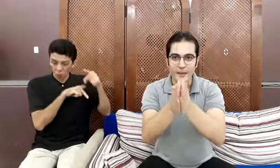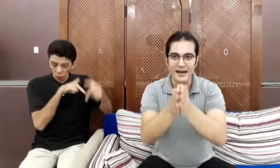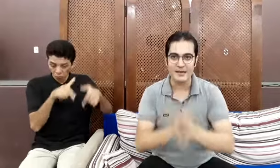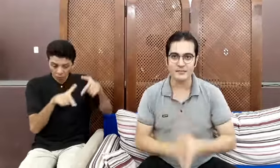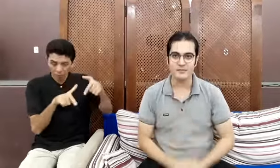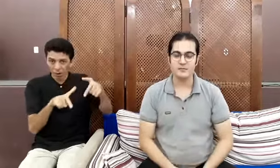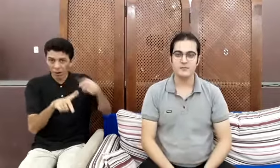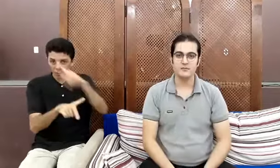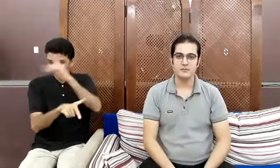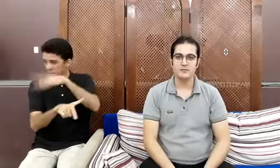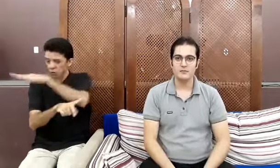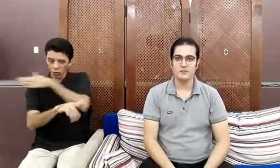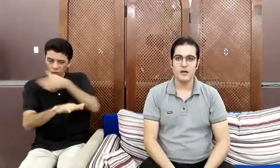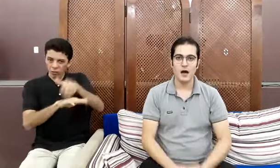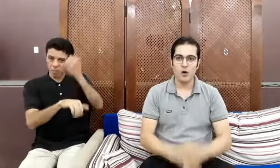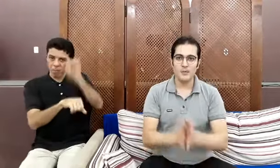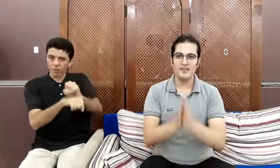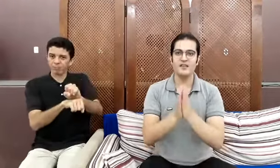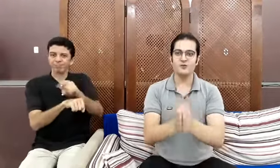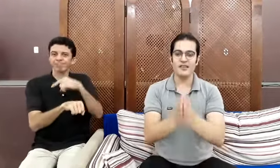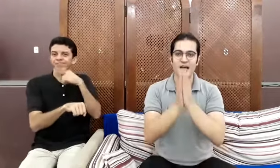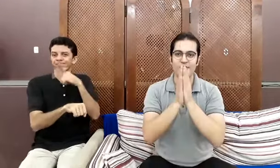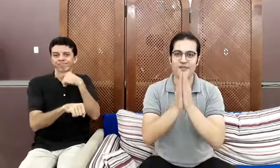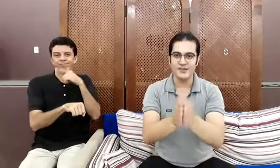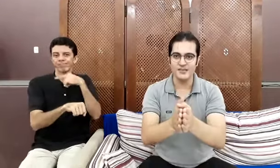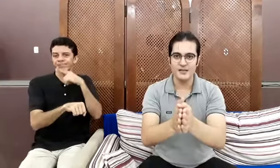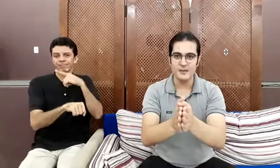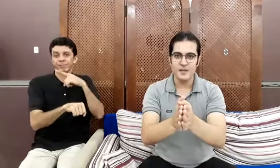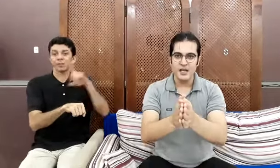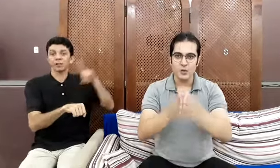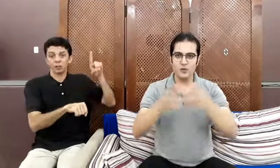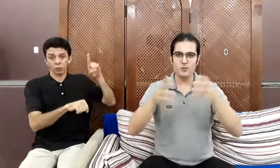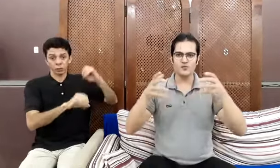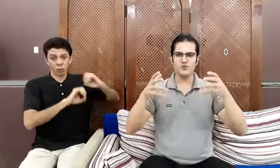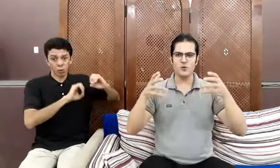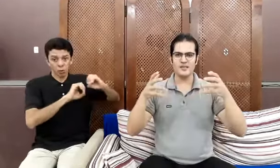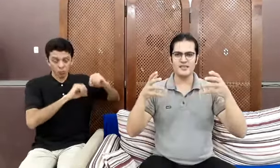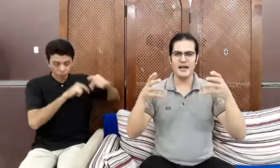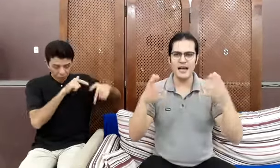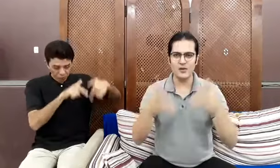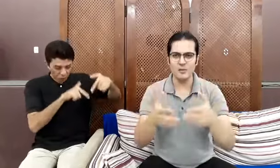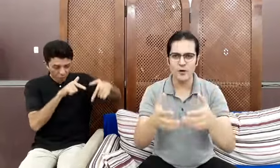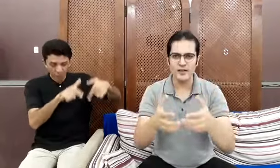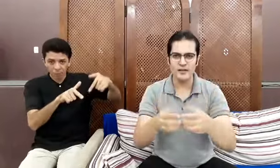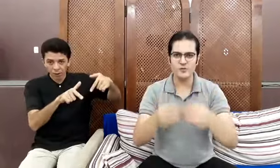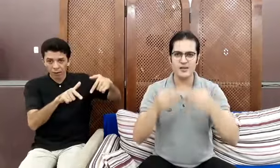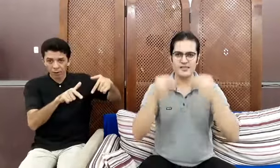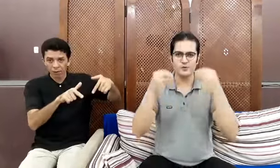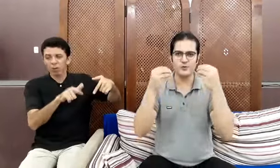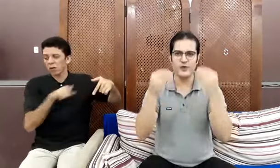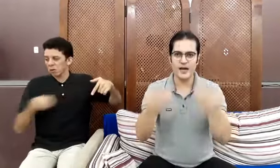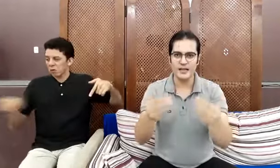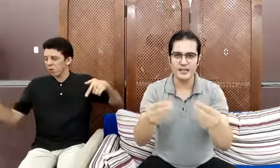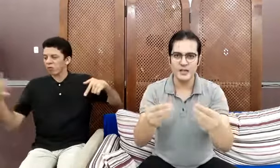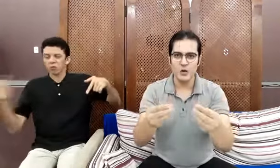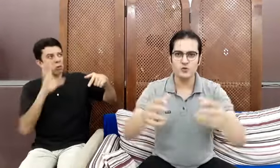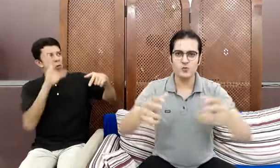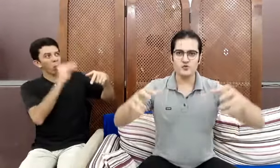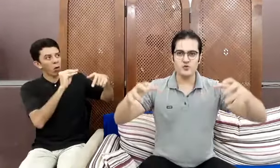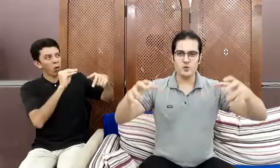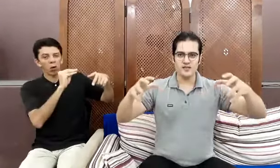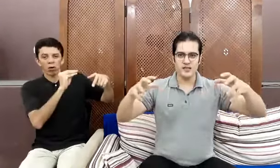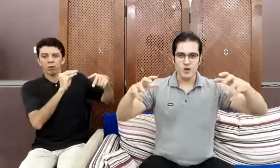consegue parar. A obra de Deus, ela avança. E quanto mais os homens calam a boca de Deus, mais Deus fala.